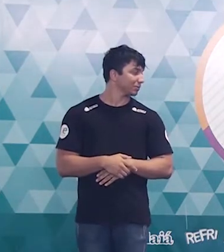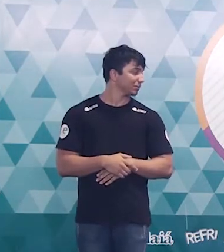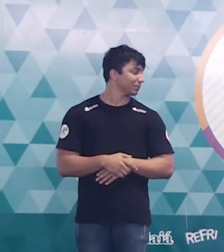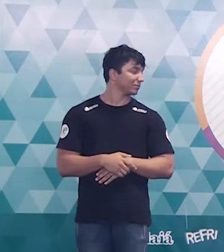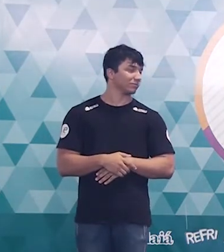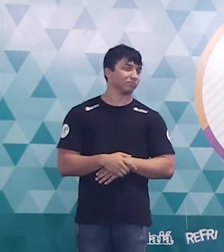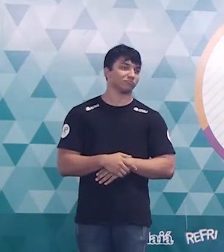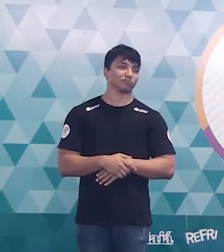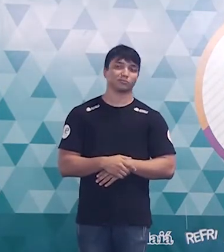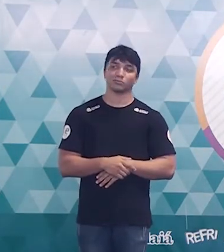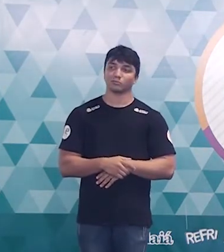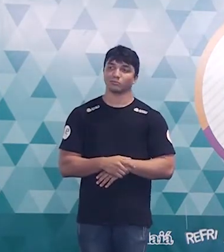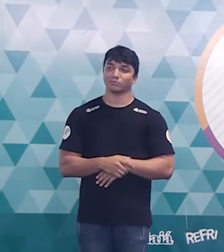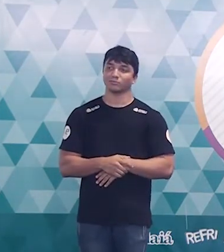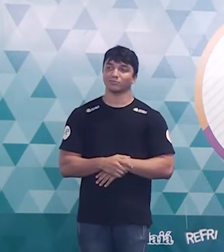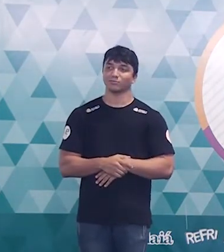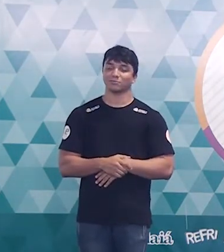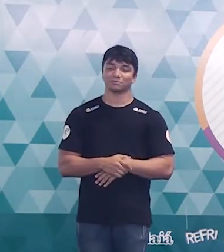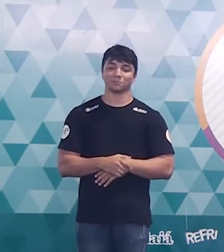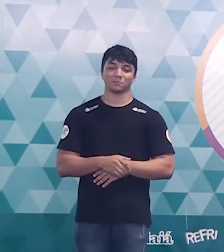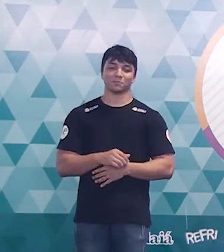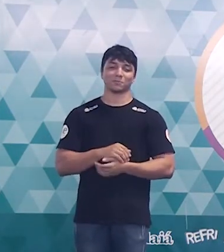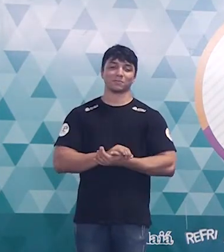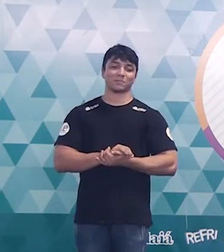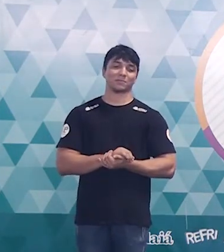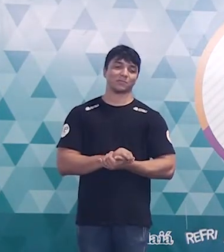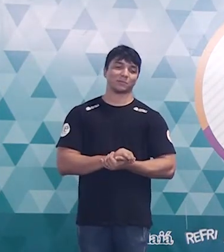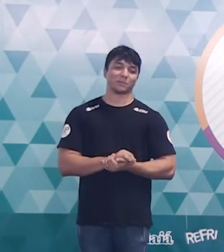Vai ganhar um sonho de valsa você, minha filha, viu?